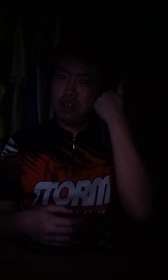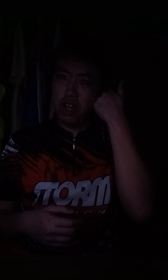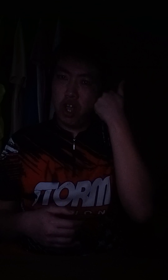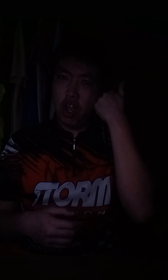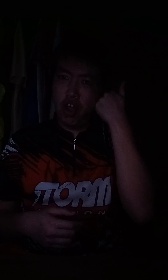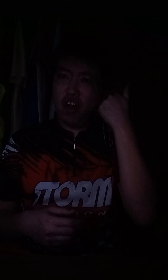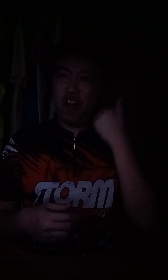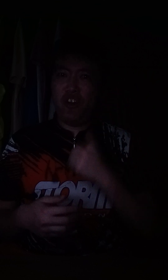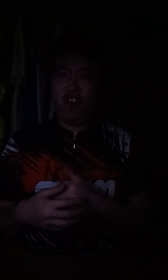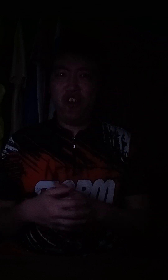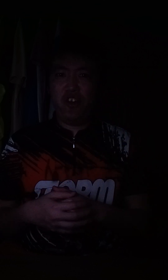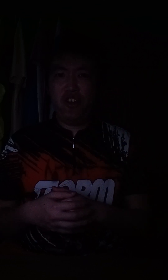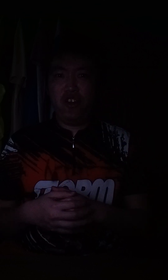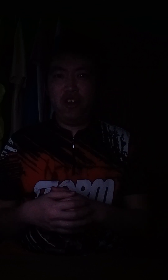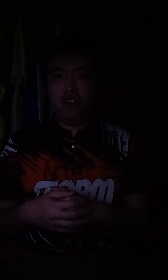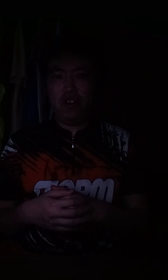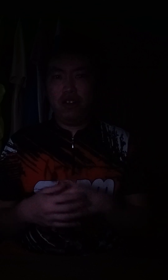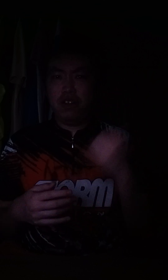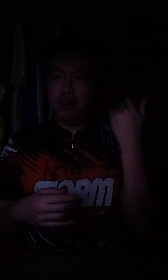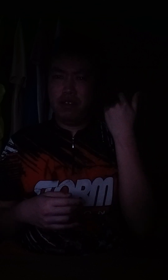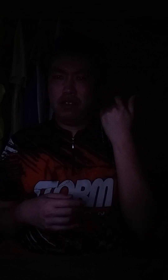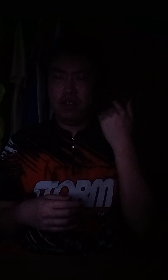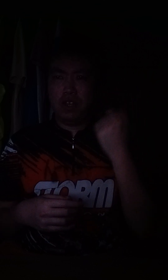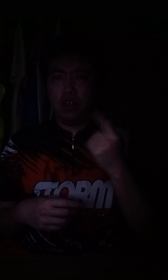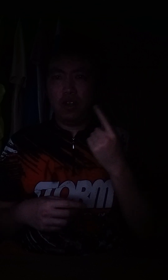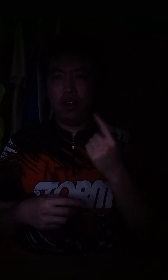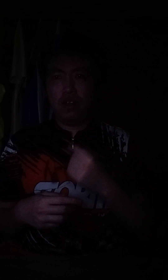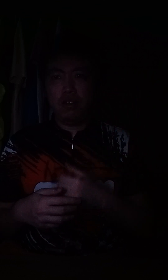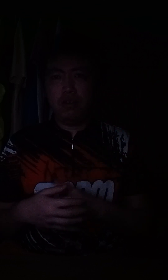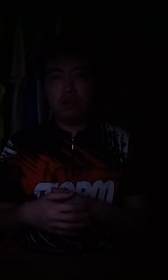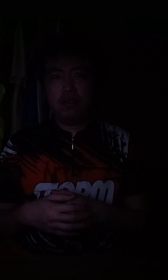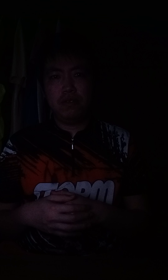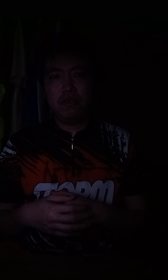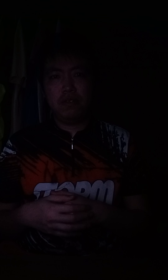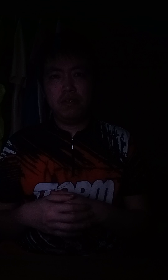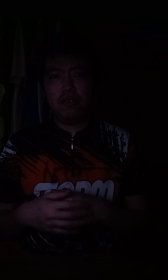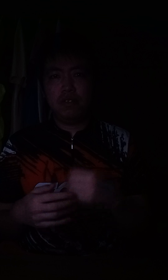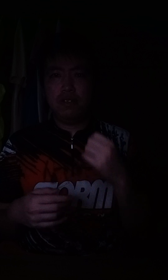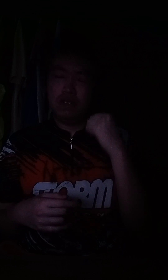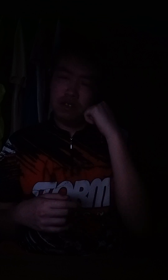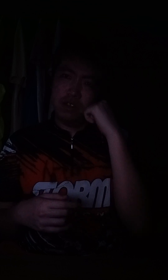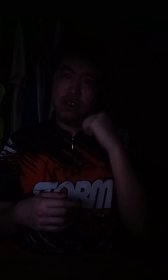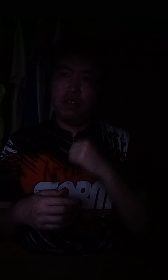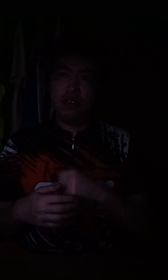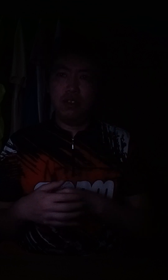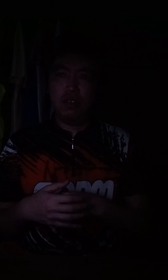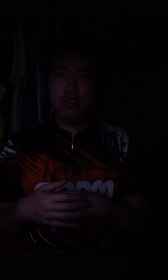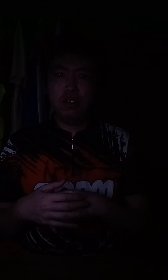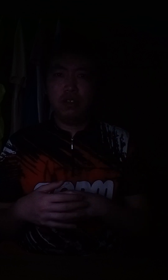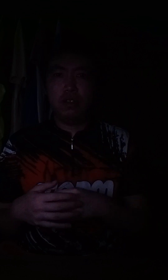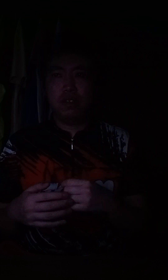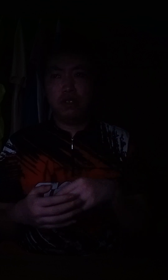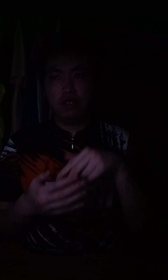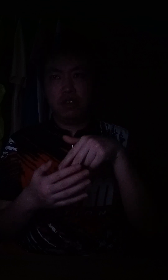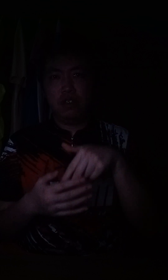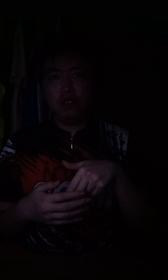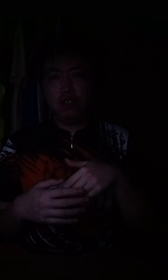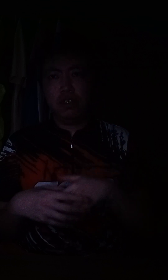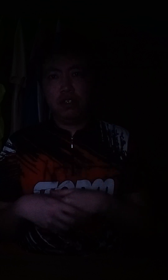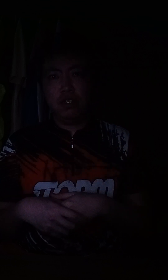여보세요? 연수 왜 전화 안 받았어? 나 그때 자고 있었는데? 이제 일어났어? 응. 잘 잤어